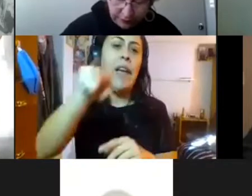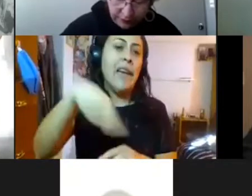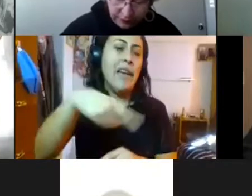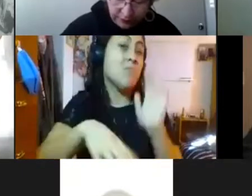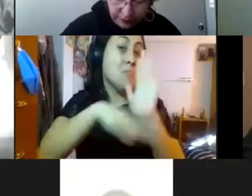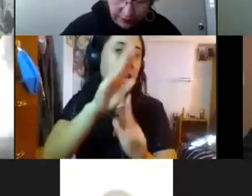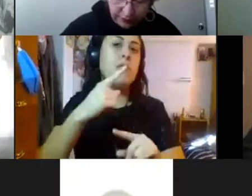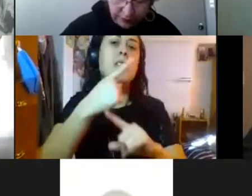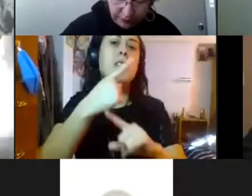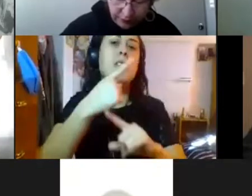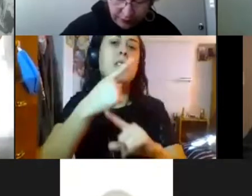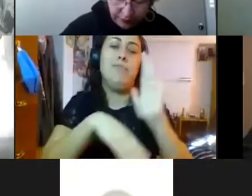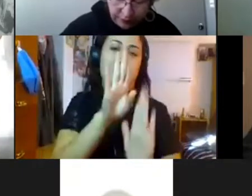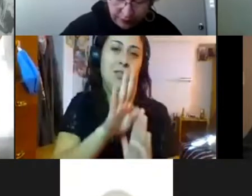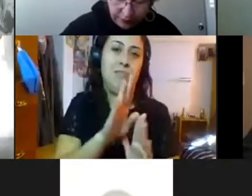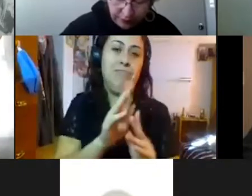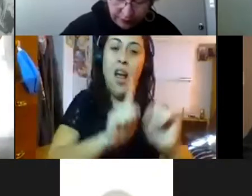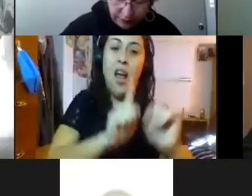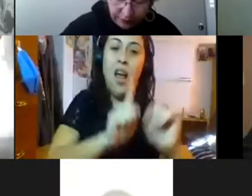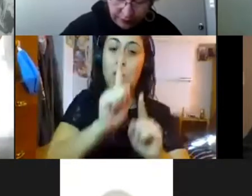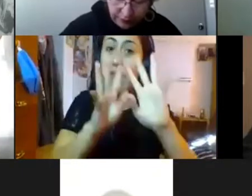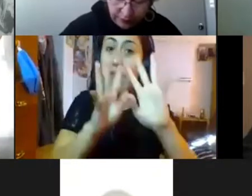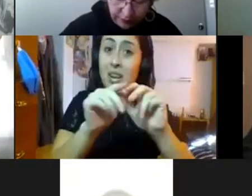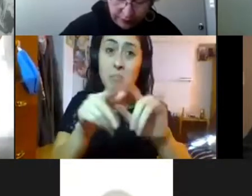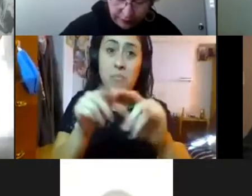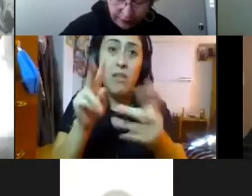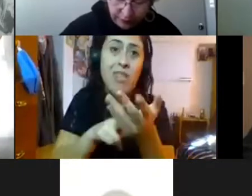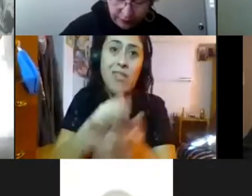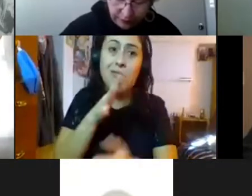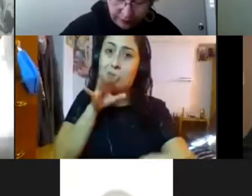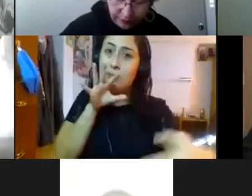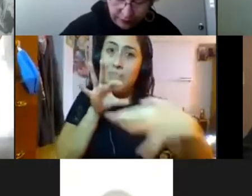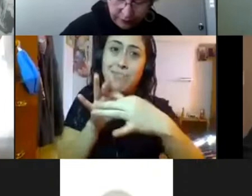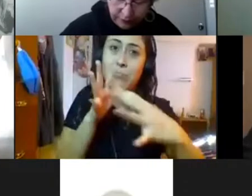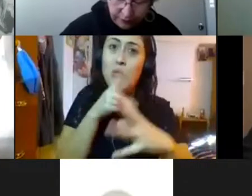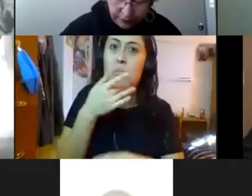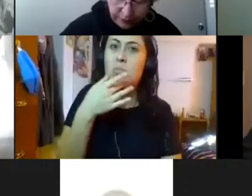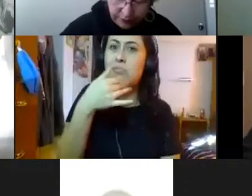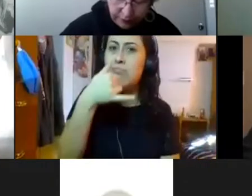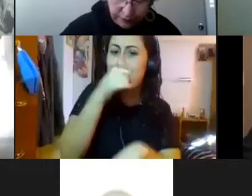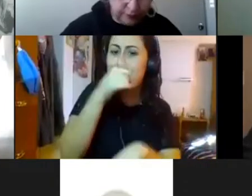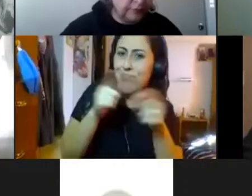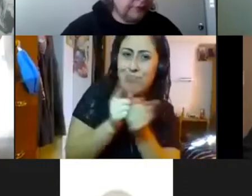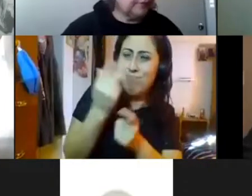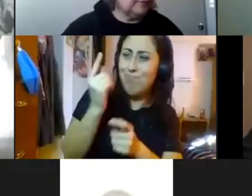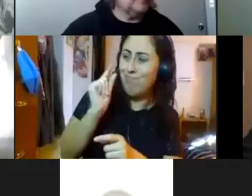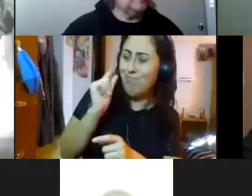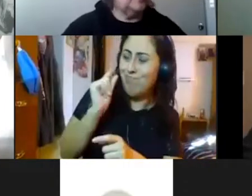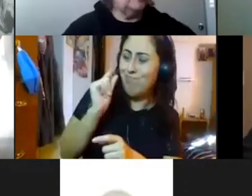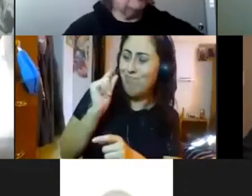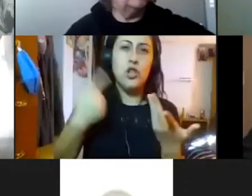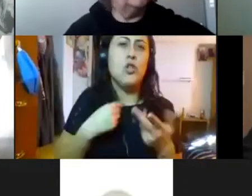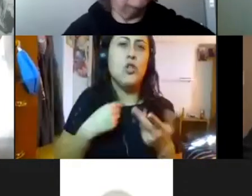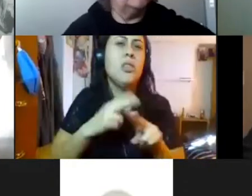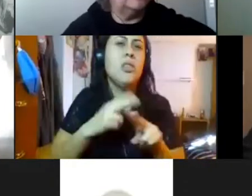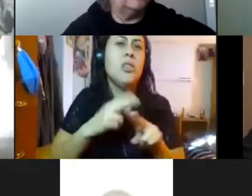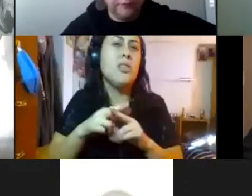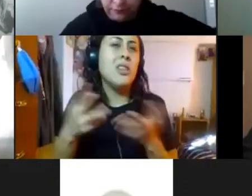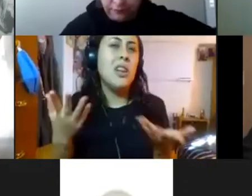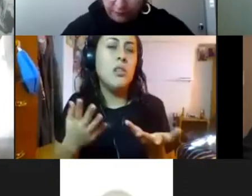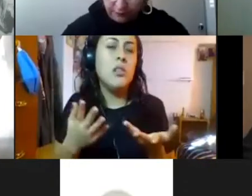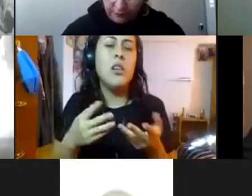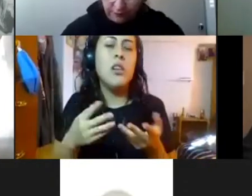hay familias que de verdad no nos alcanzamos a vincular. Si yo en general pudiera cambiar algo de la educación, sería la alta burocracia que se